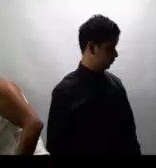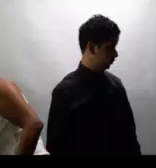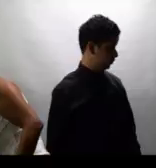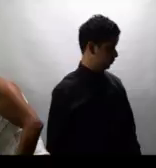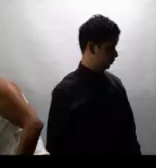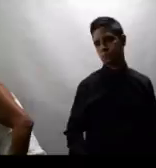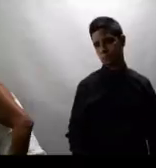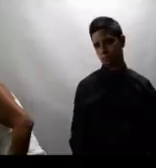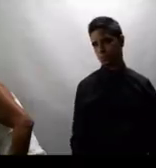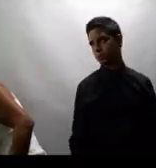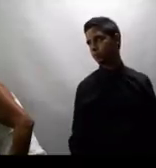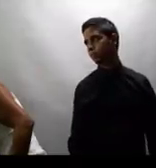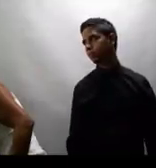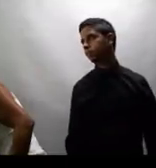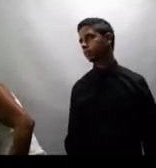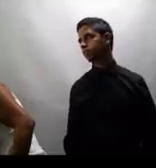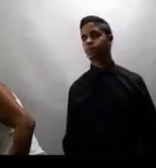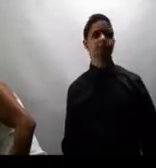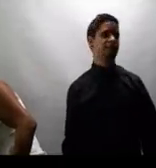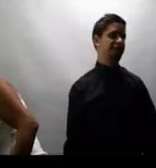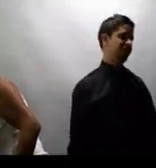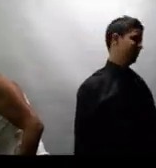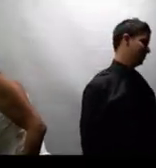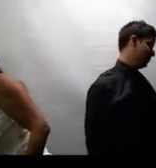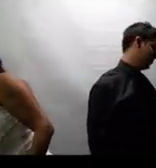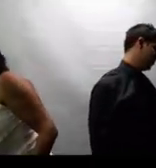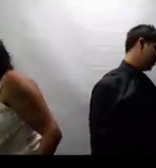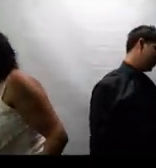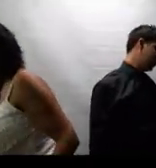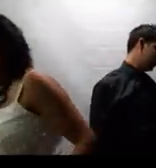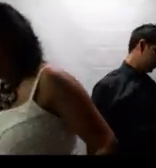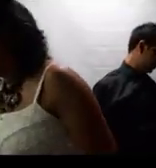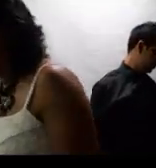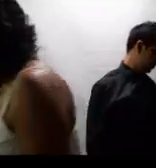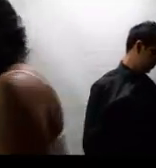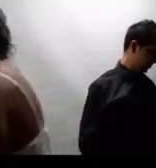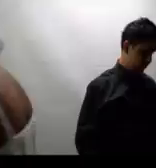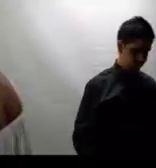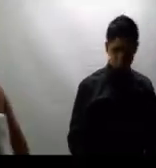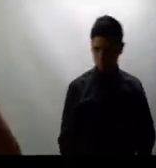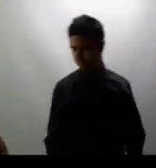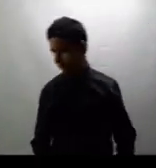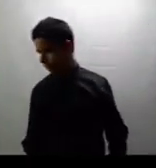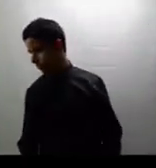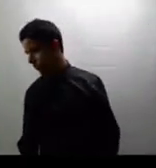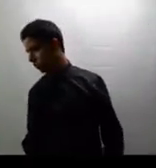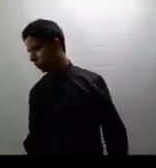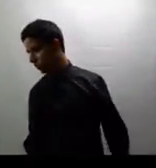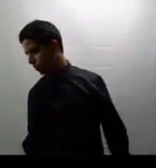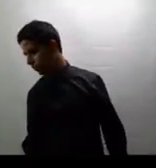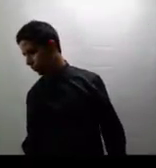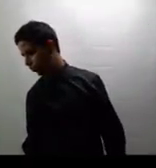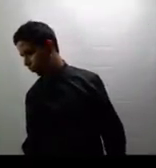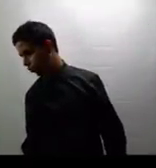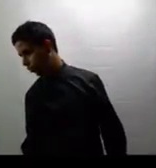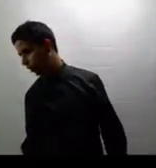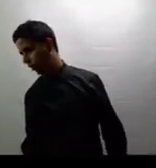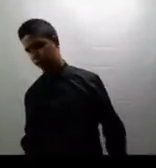el cariñito azucarado yo no pude suponer me lo que sucedió